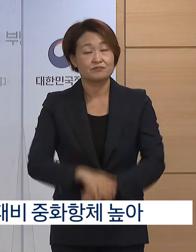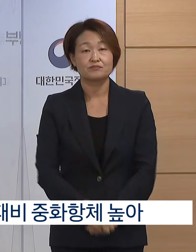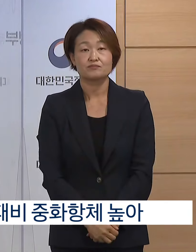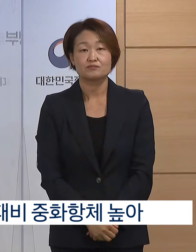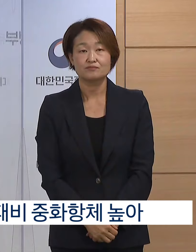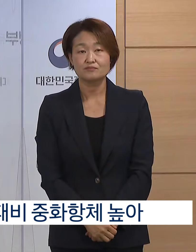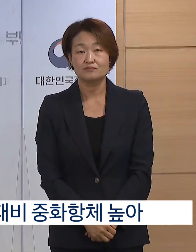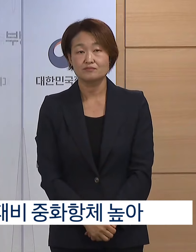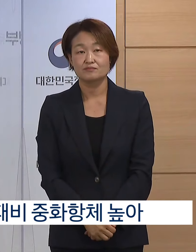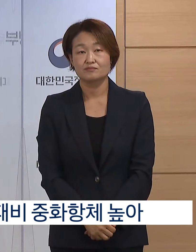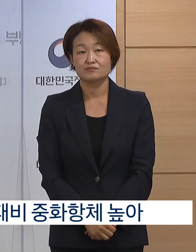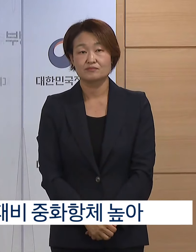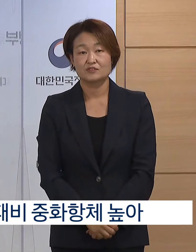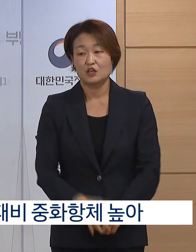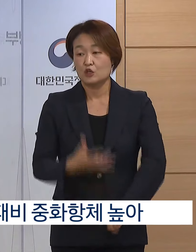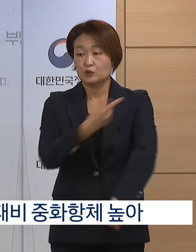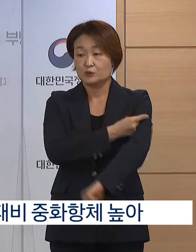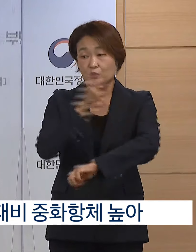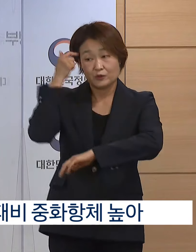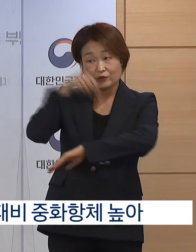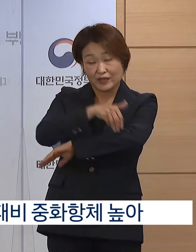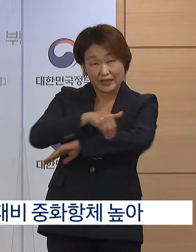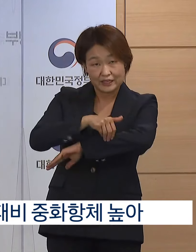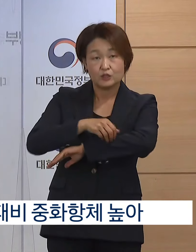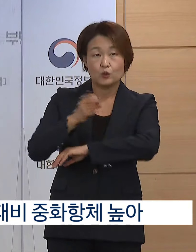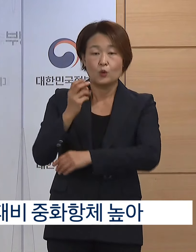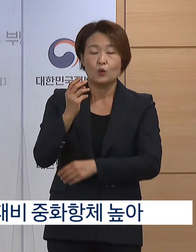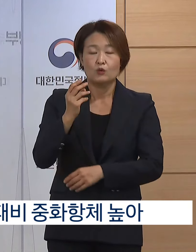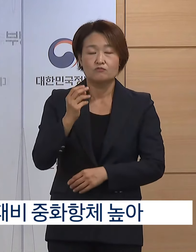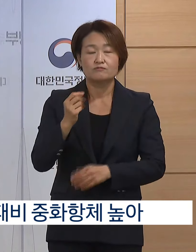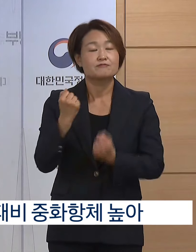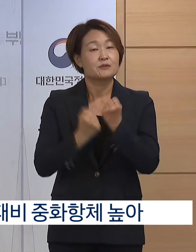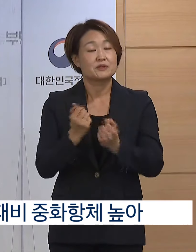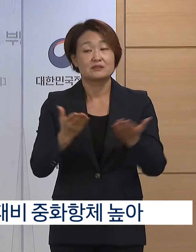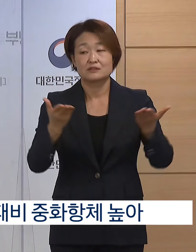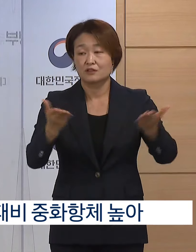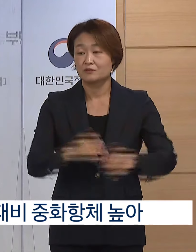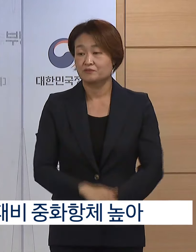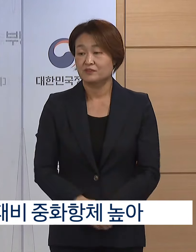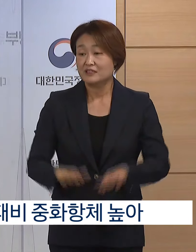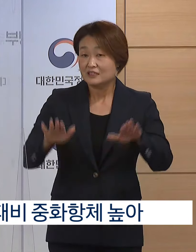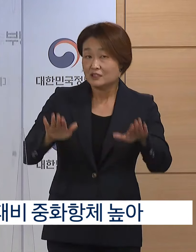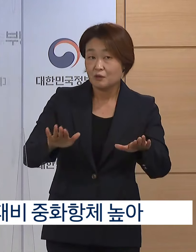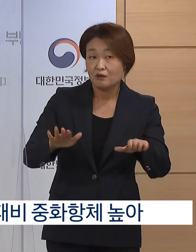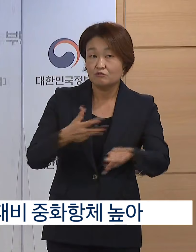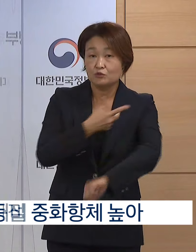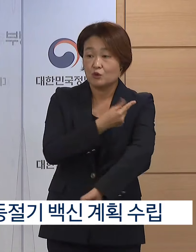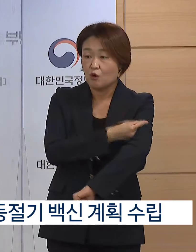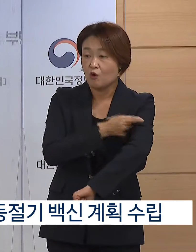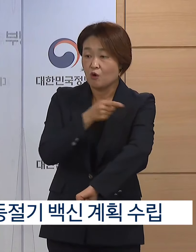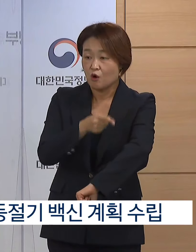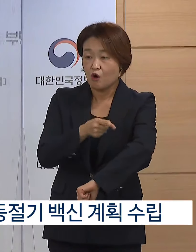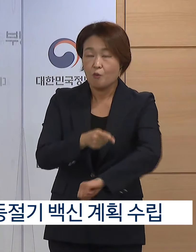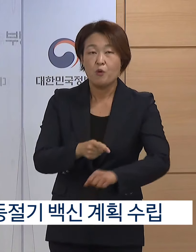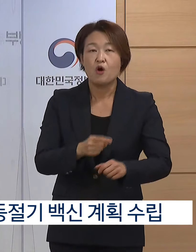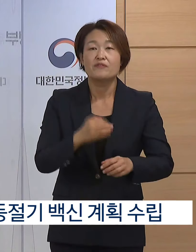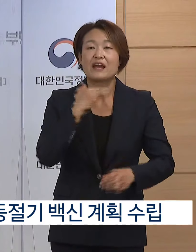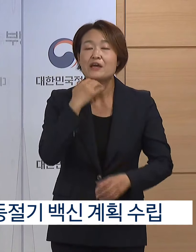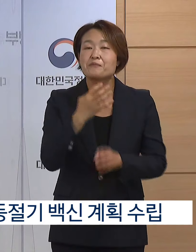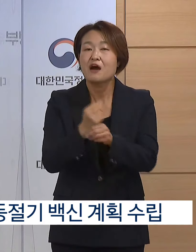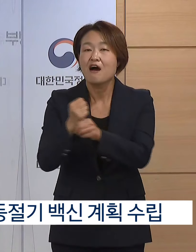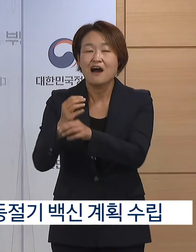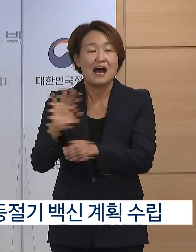접종 계획의 기본 방향에 대해 말씀드리겠습니다. 이번 접종부터는 차수 중심 접종이